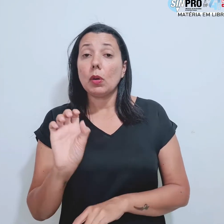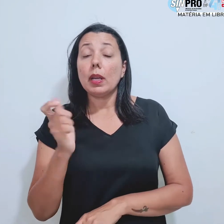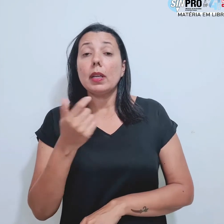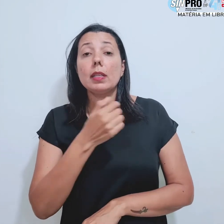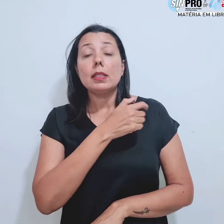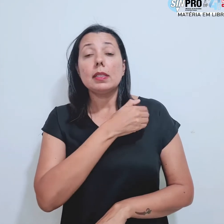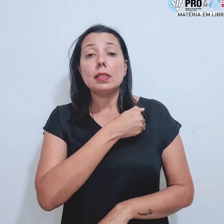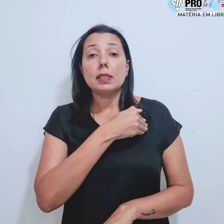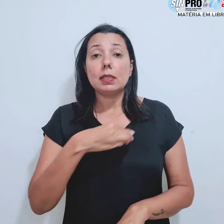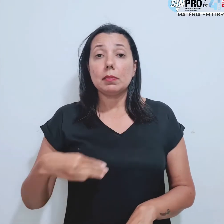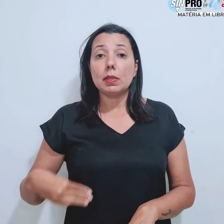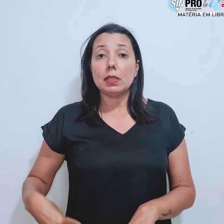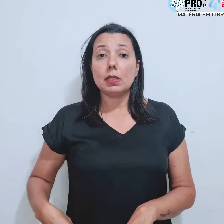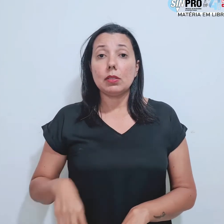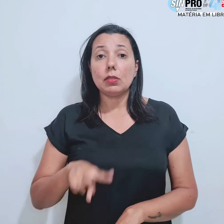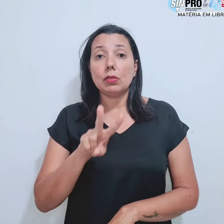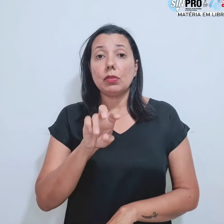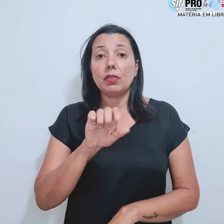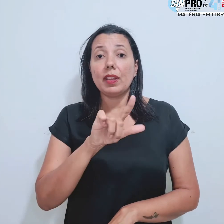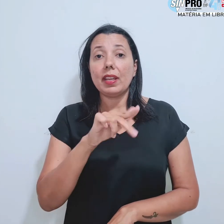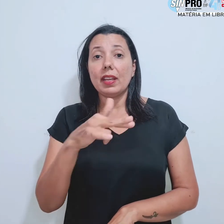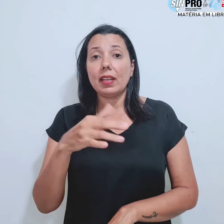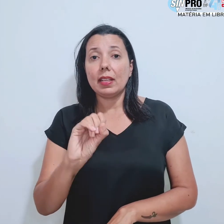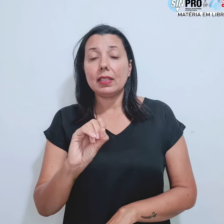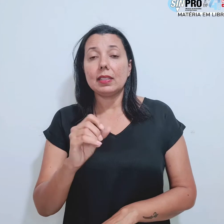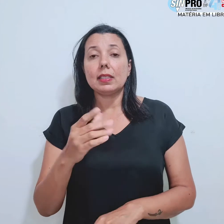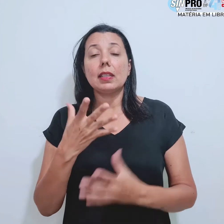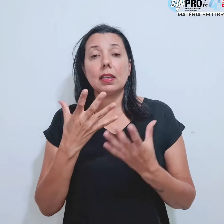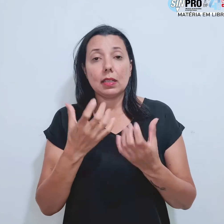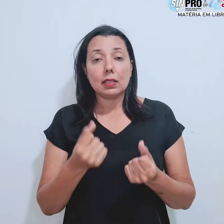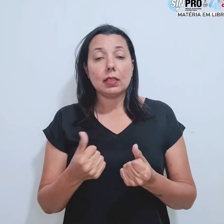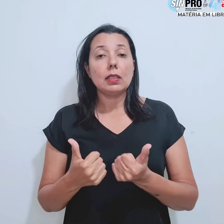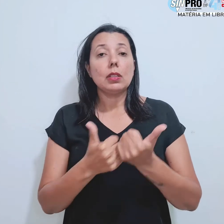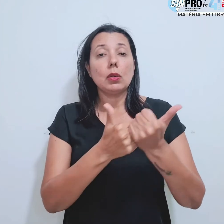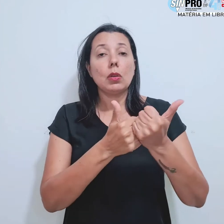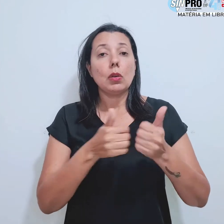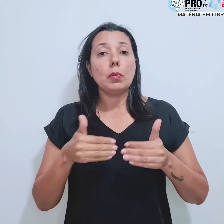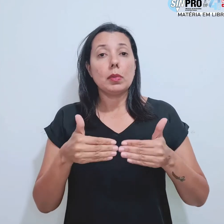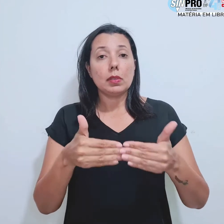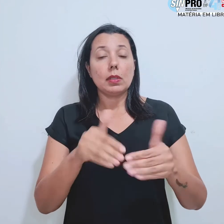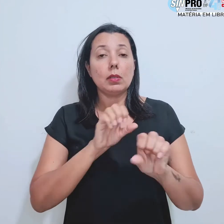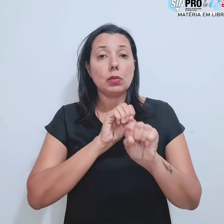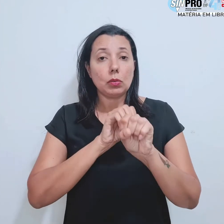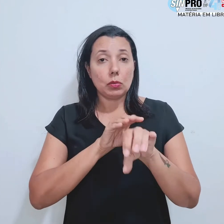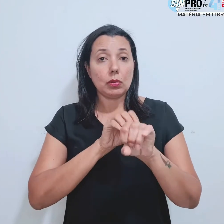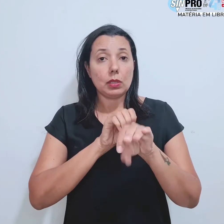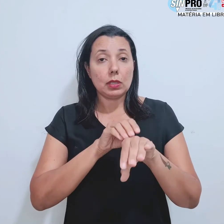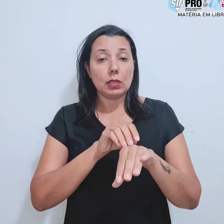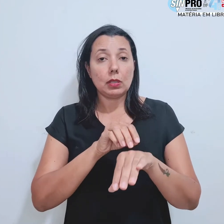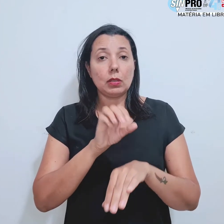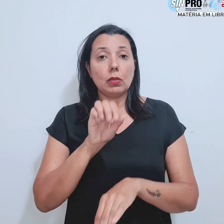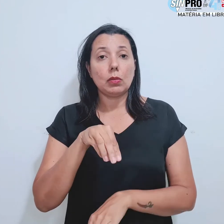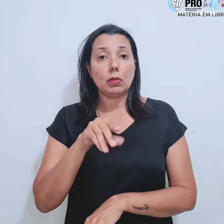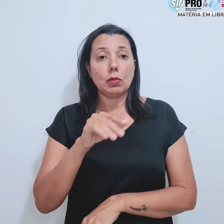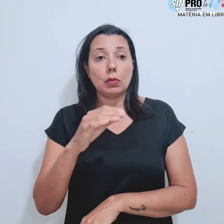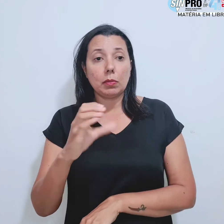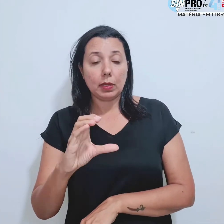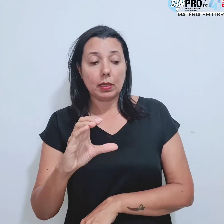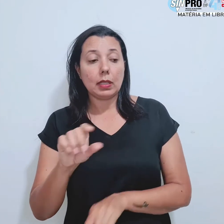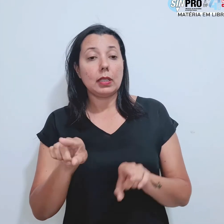ex-ministro Vélez Rodrigues assumiu o Ministério da Educação, o MEC. Até